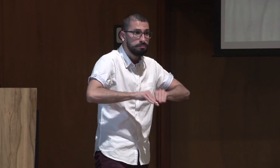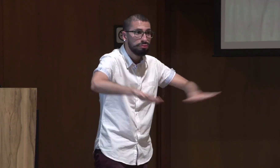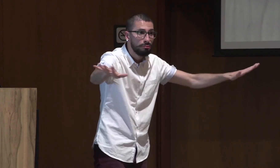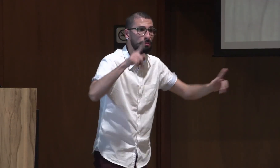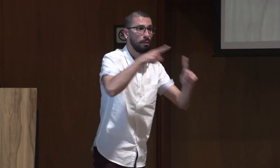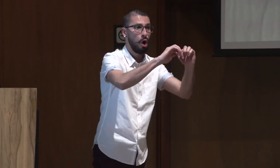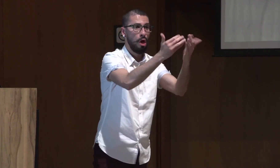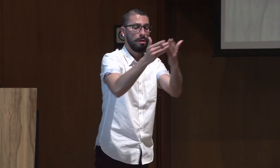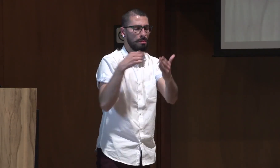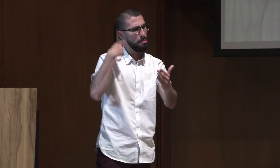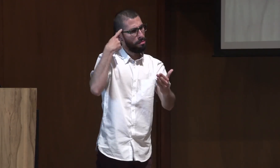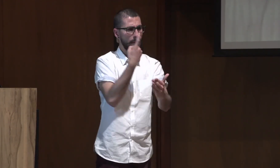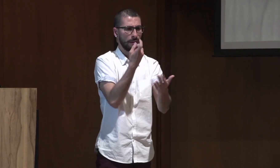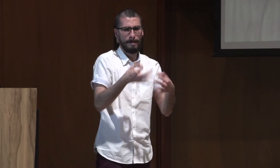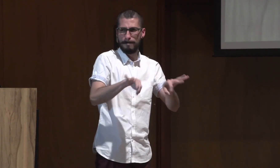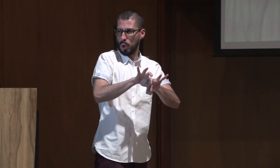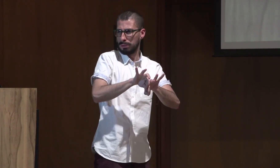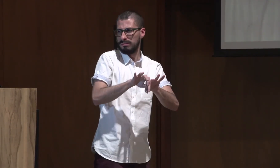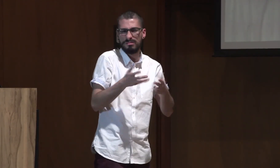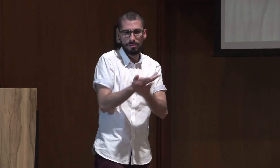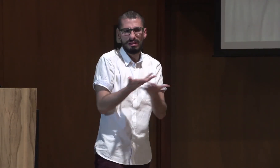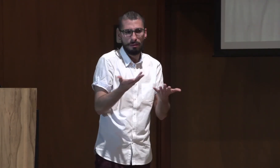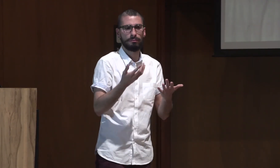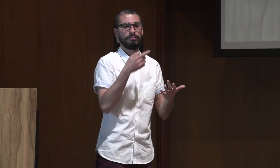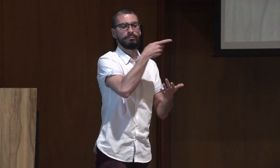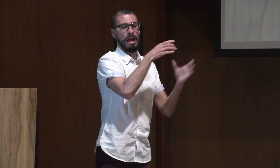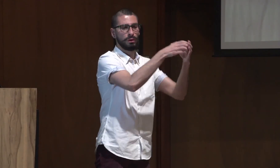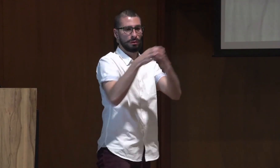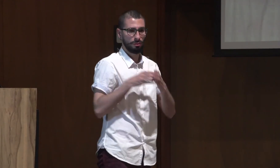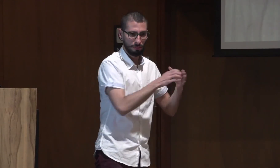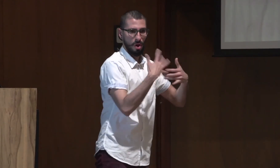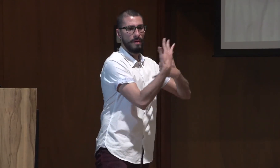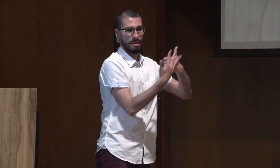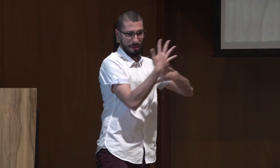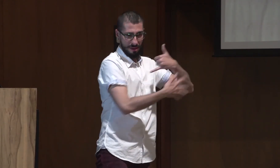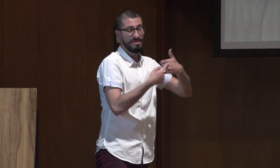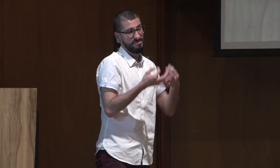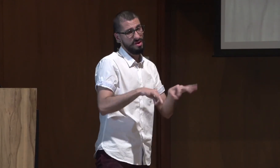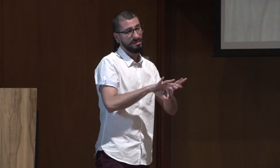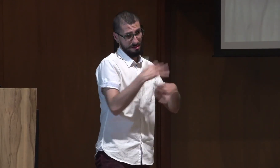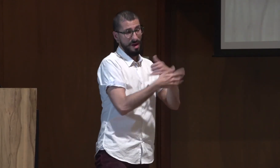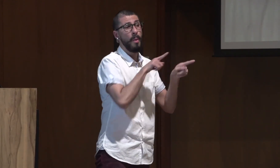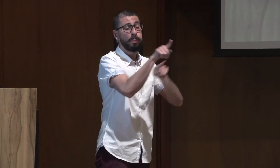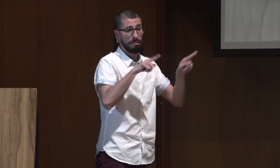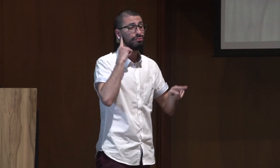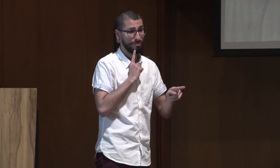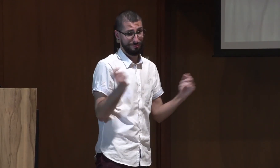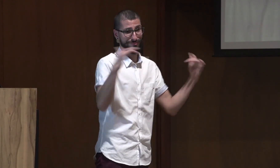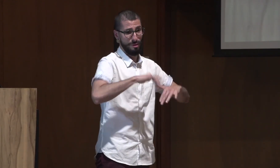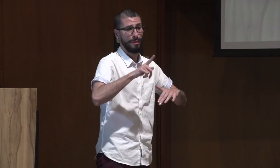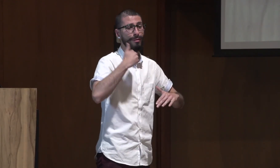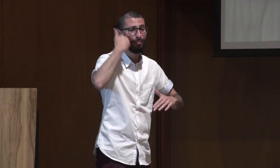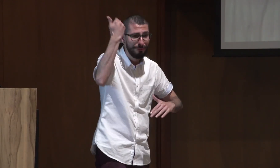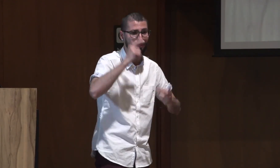del glosario de señas para la paz no está solo pensado para los colegios, sino que consideramos que también es muy importante que se le pueda hacer